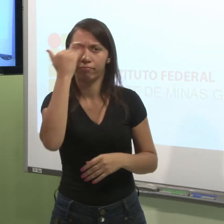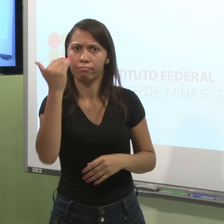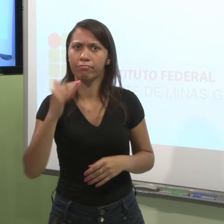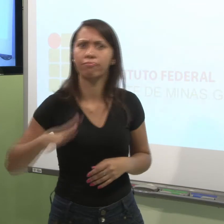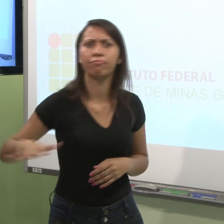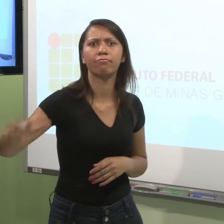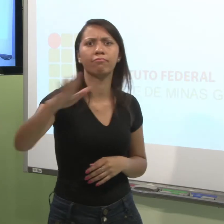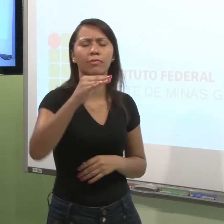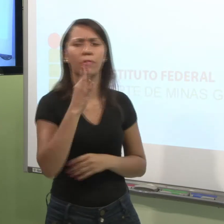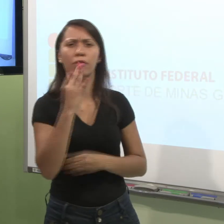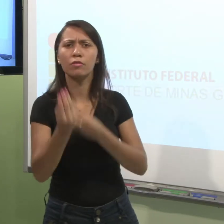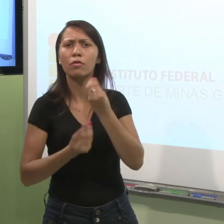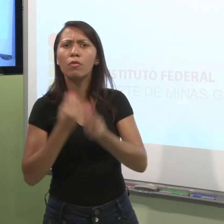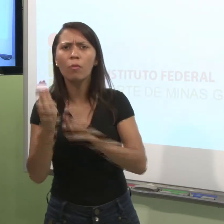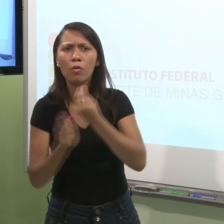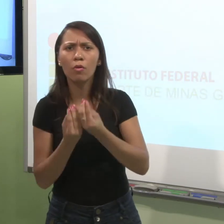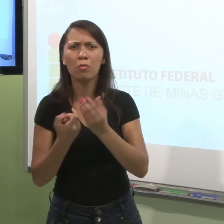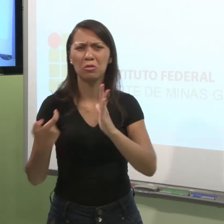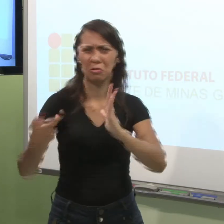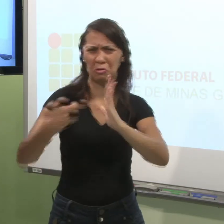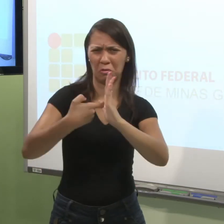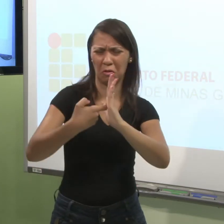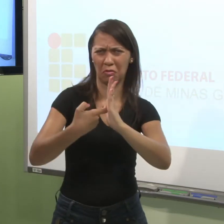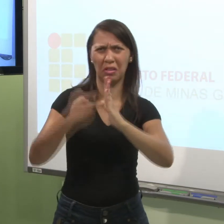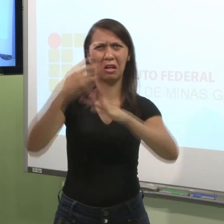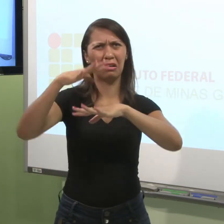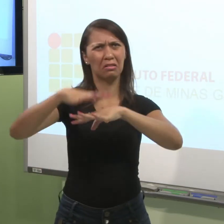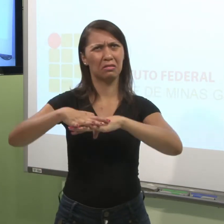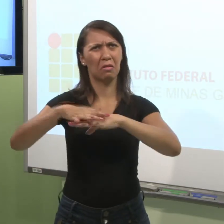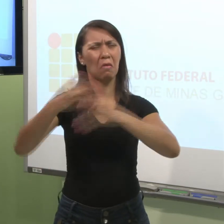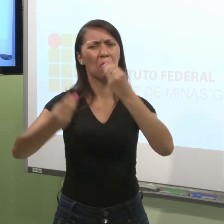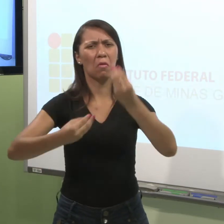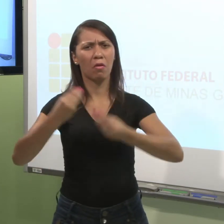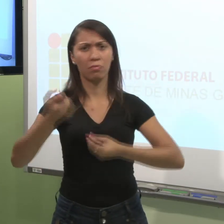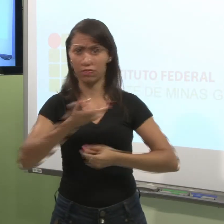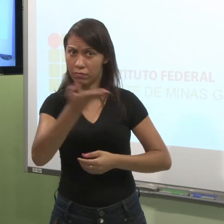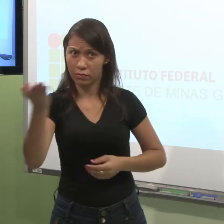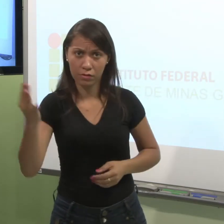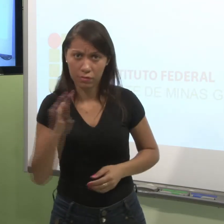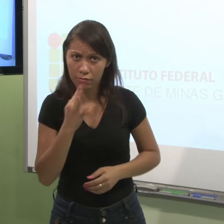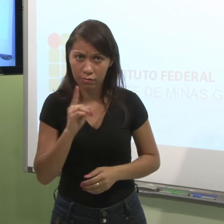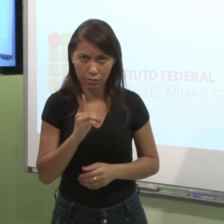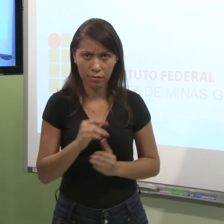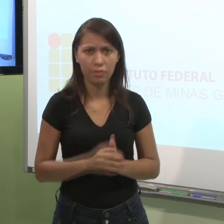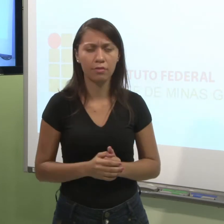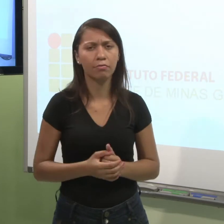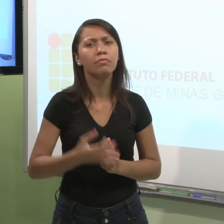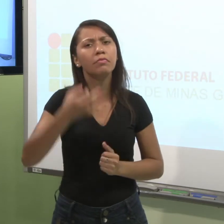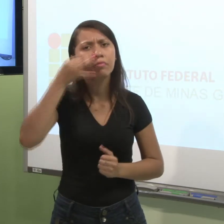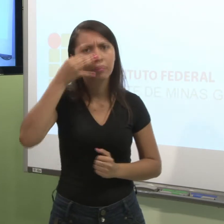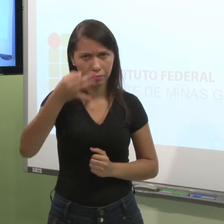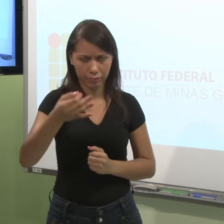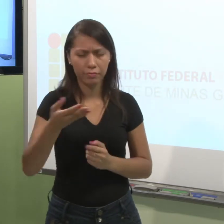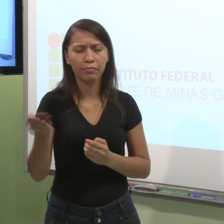é esse software? Qual é a sua aparência? Se você não conhece, dá só uma olhadinha no slide comigo.